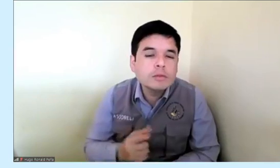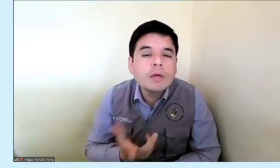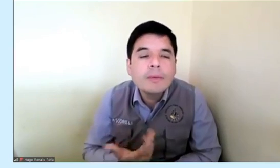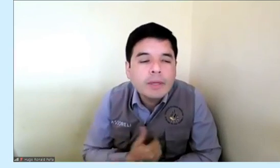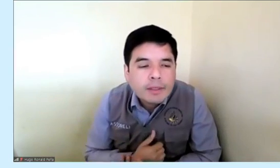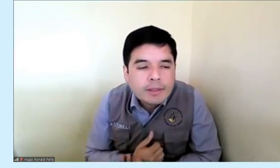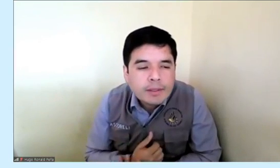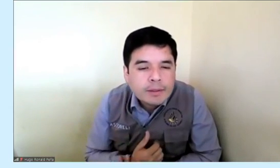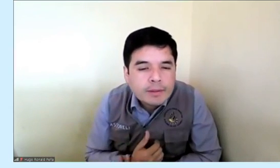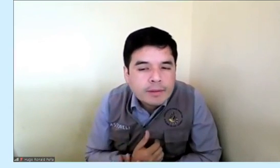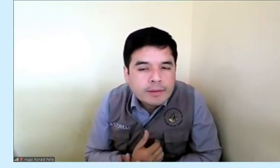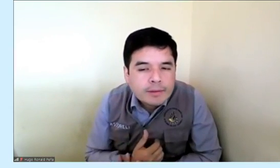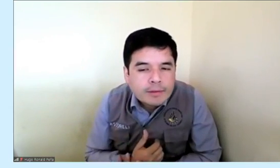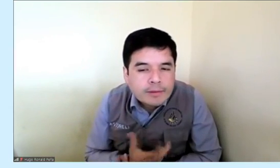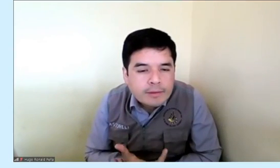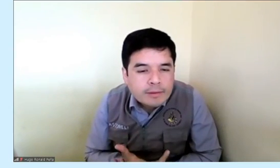¿Cuántos? ¿Cómo se dice cuántos?